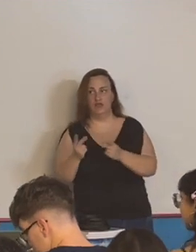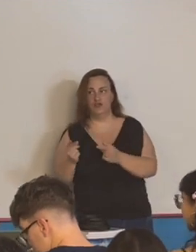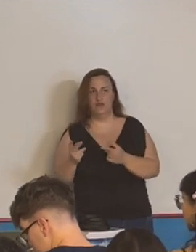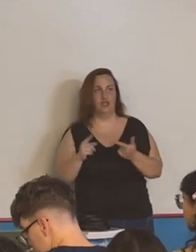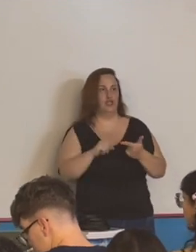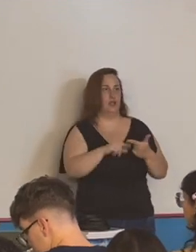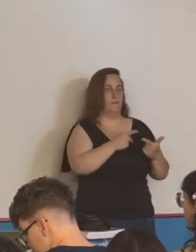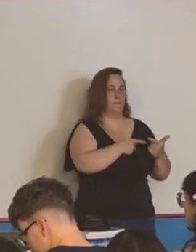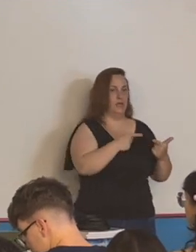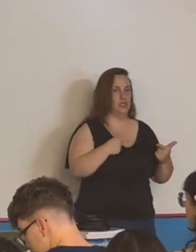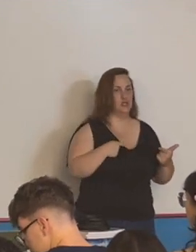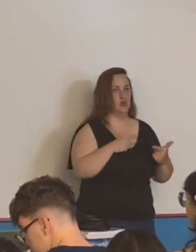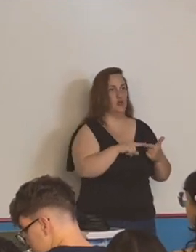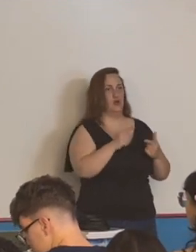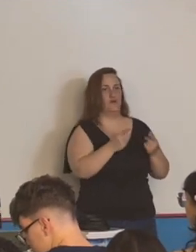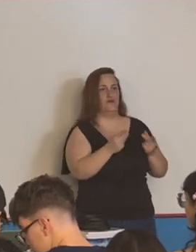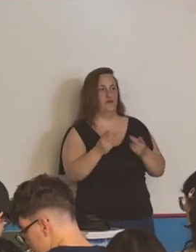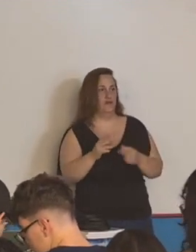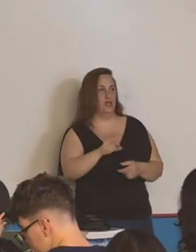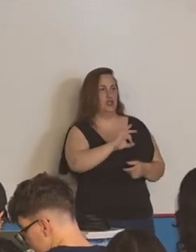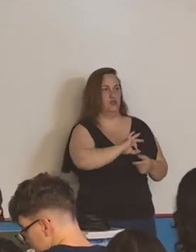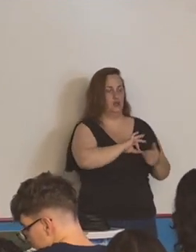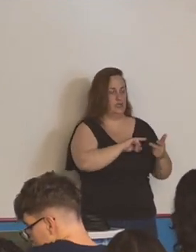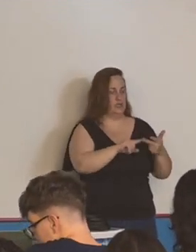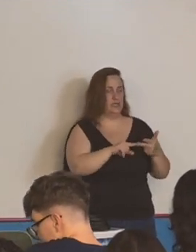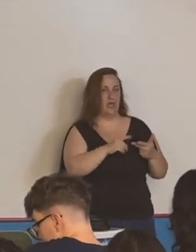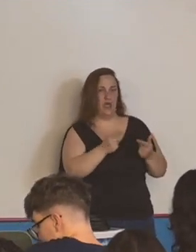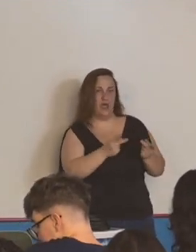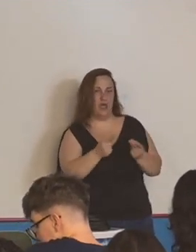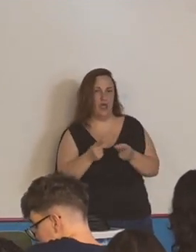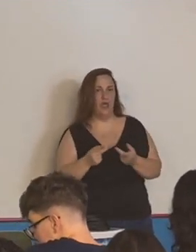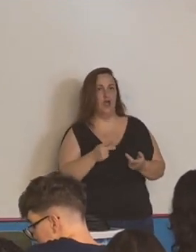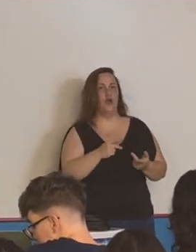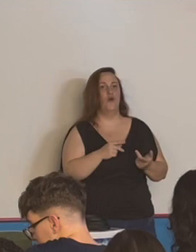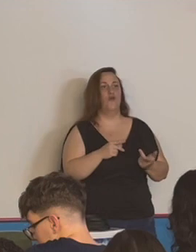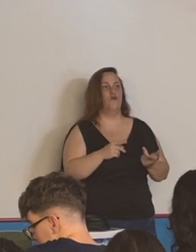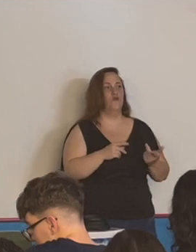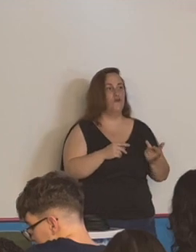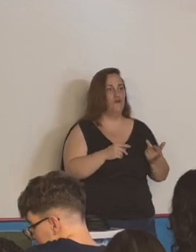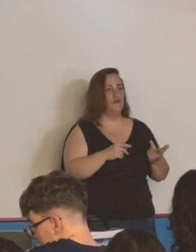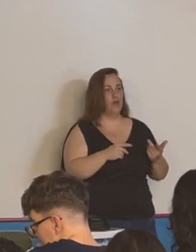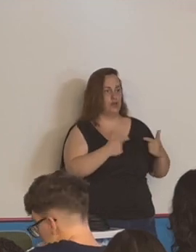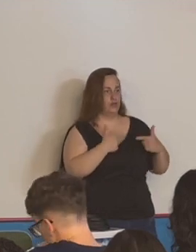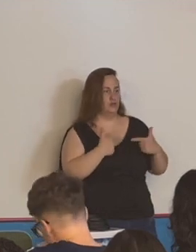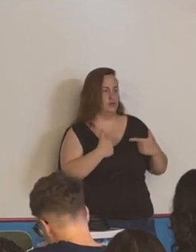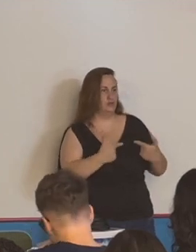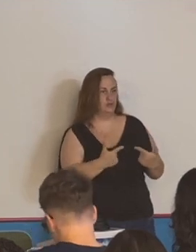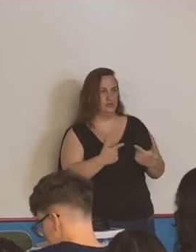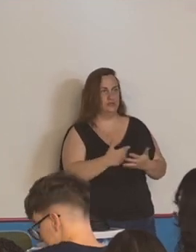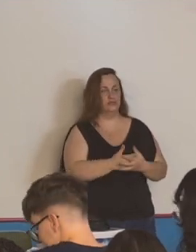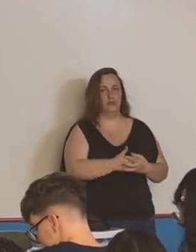pastor, vende policial, vende miliciano, vende